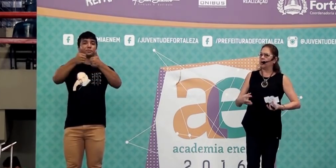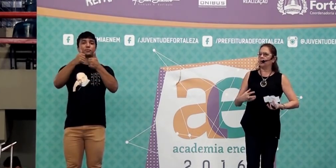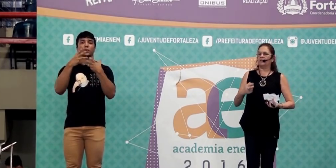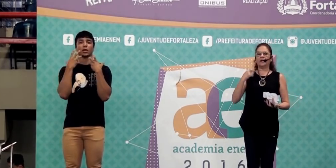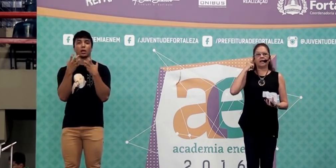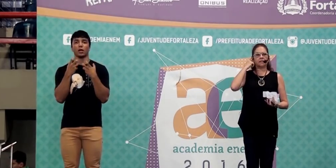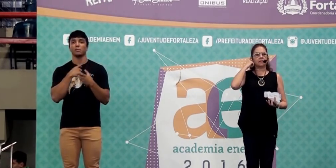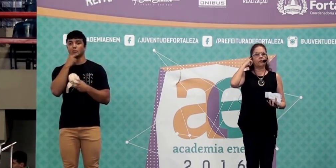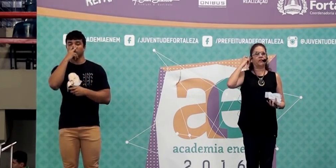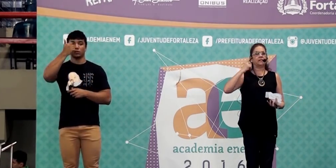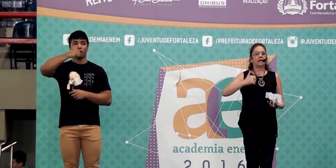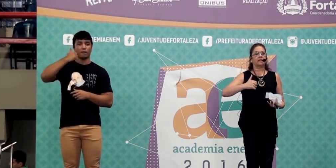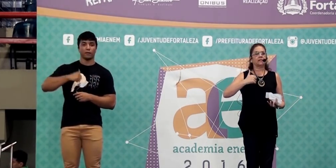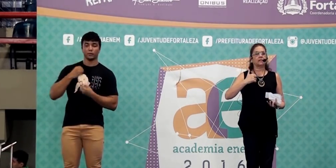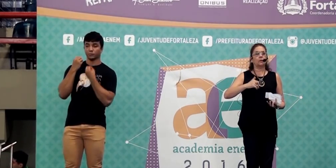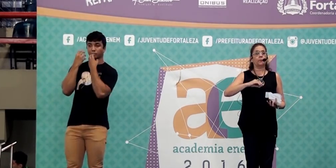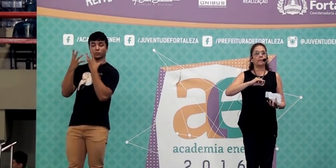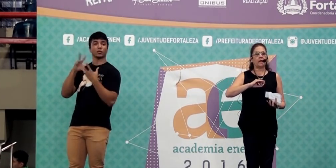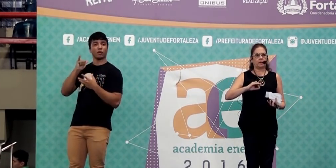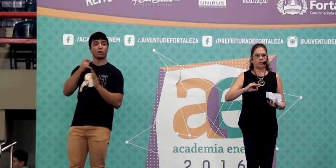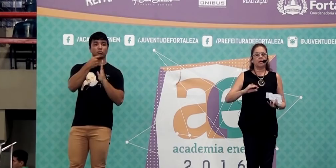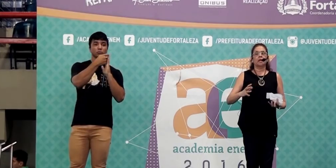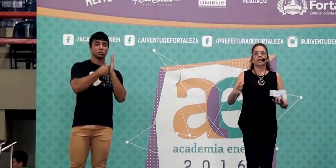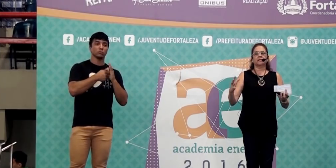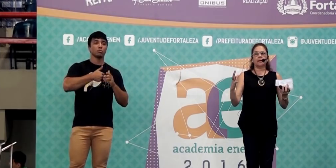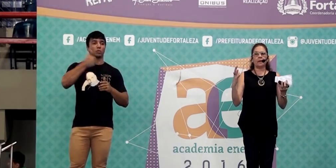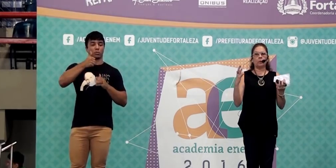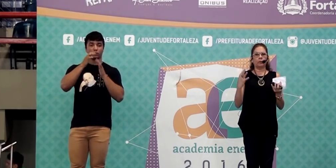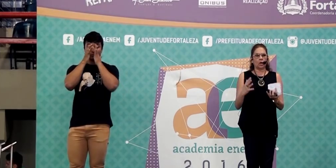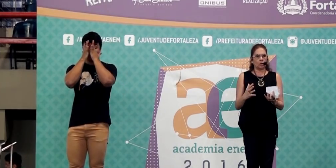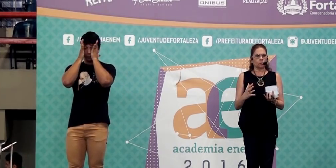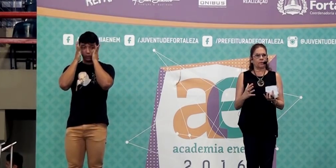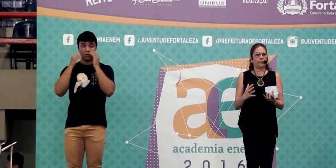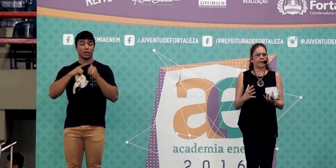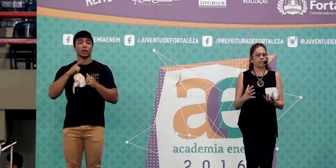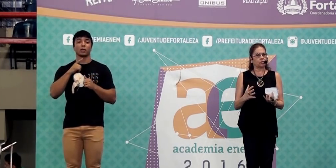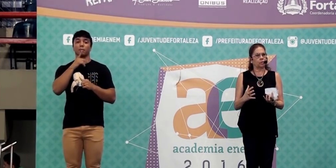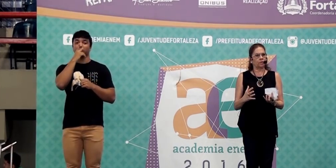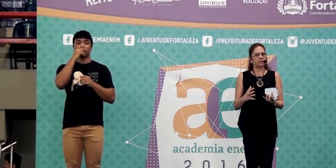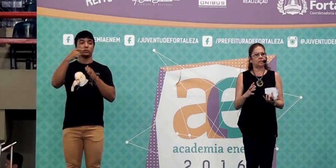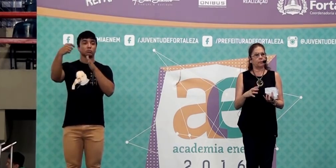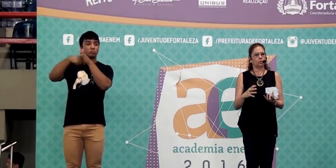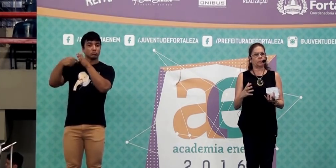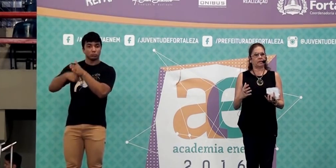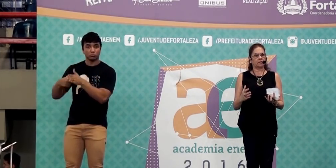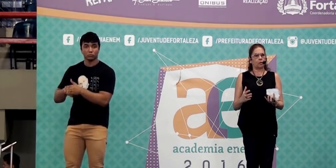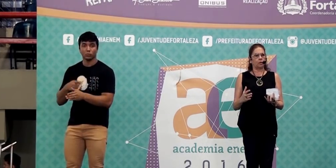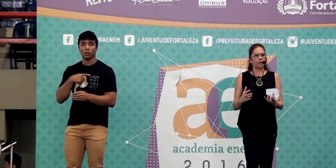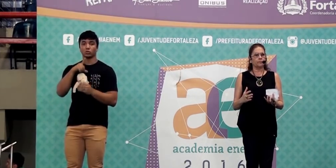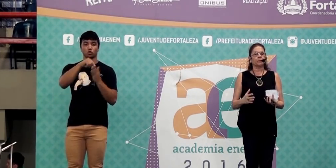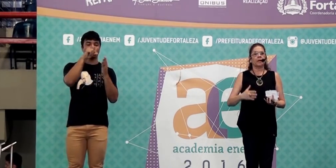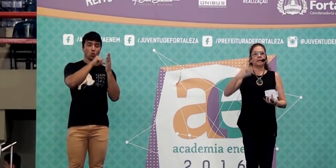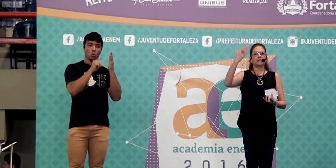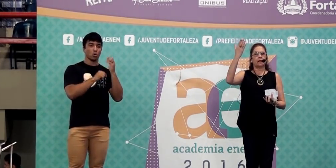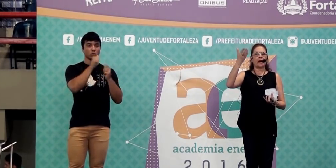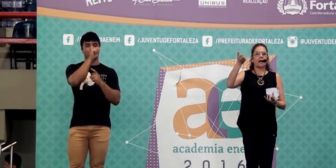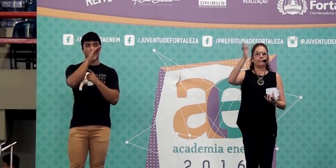ter uma boa avaliação, faz a redação primeiro. Recebeu o bloco de questões de múltipla